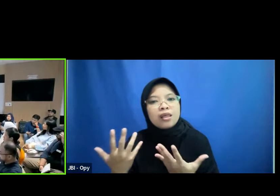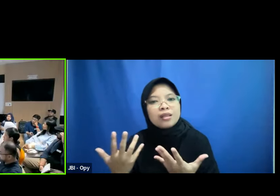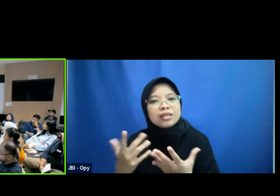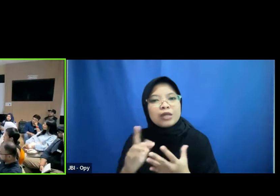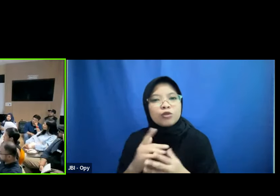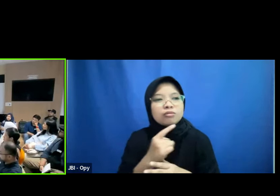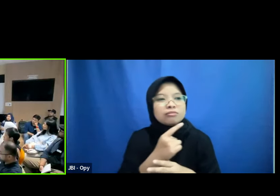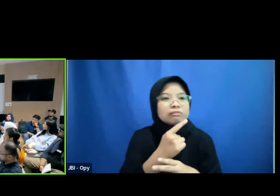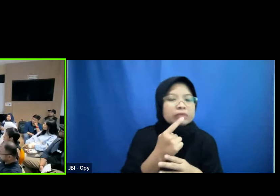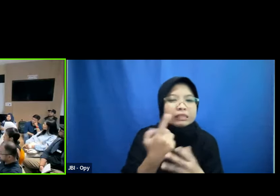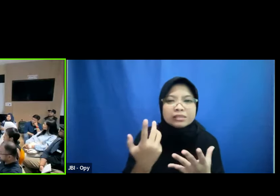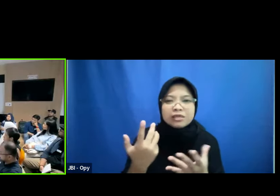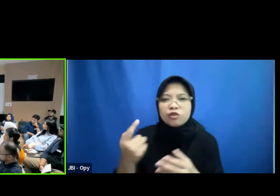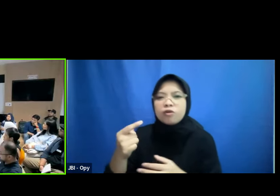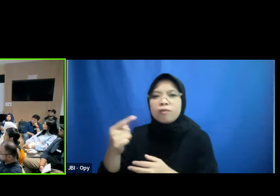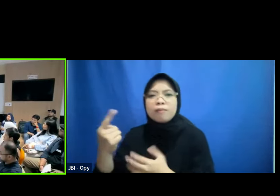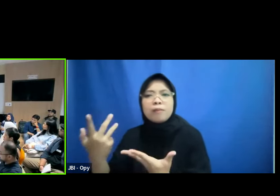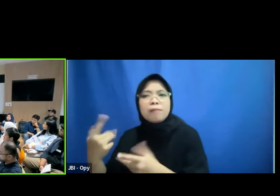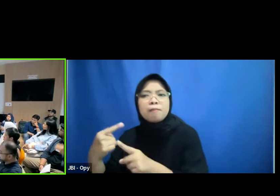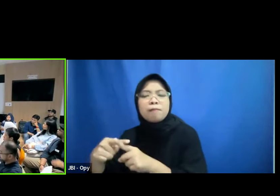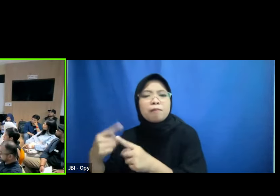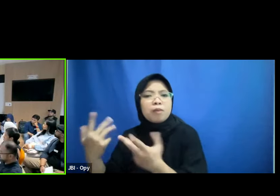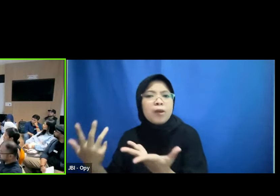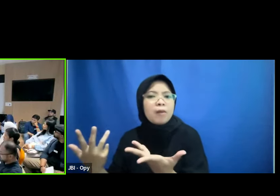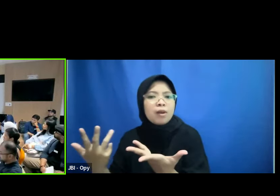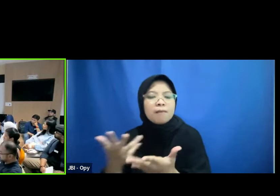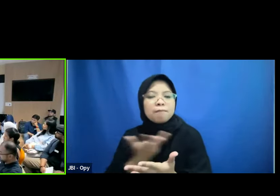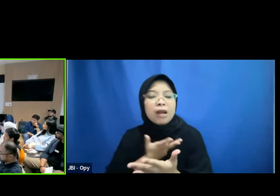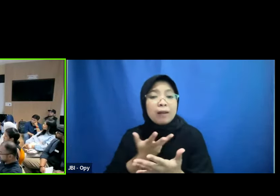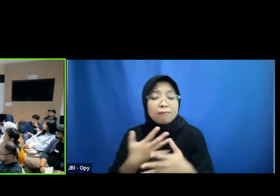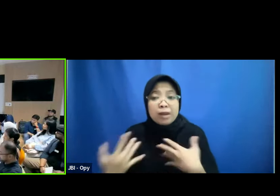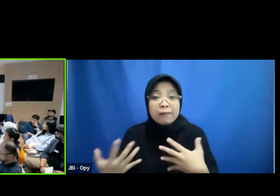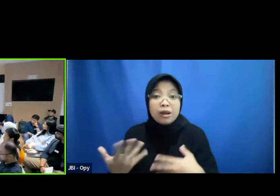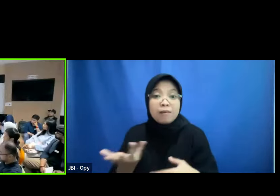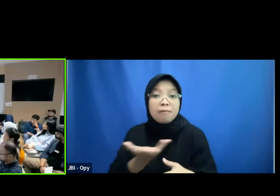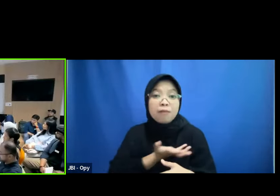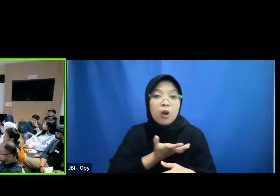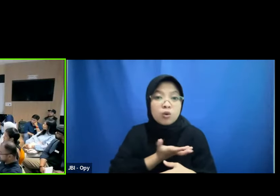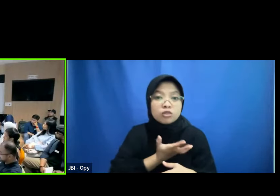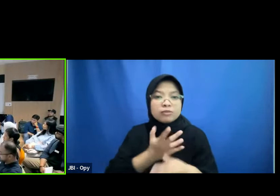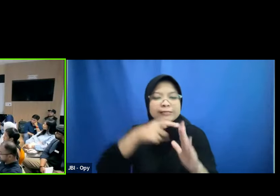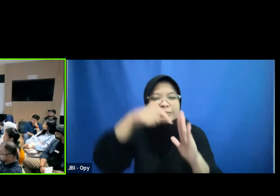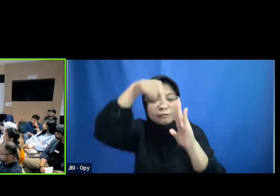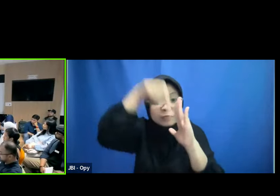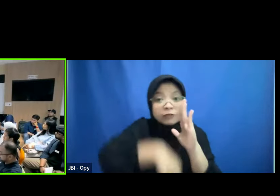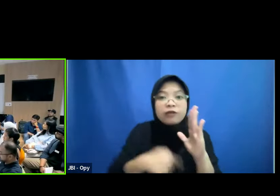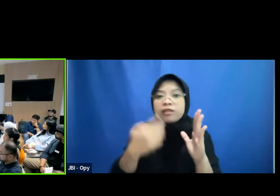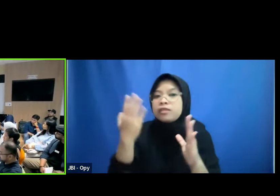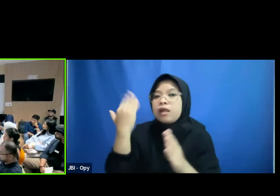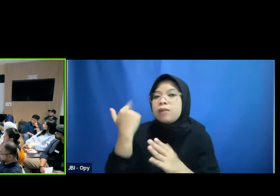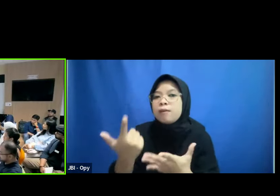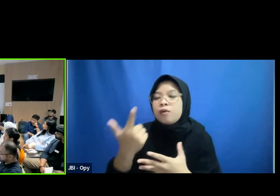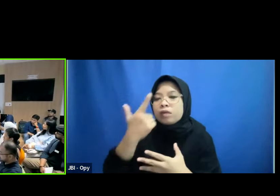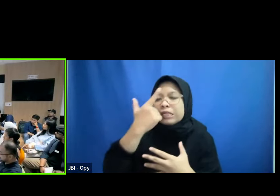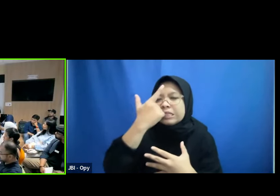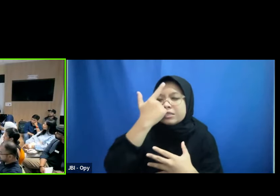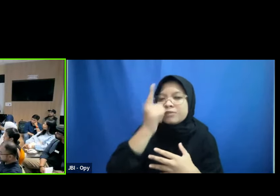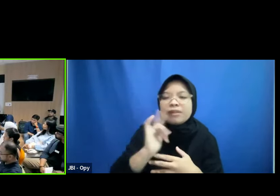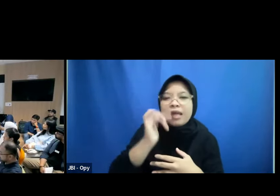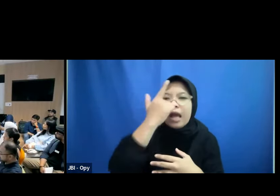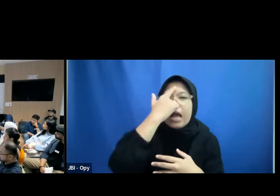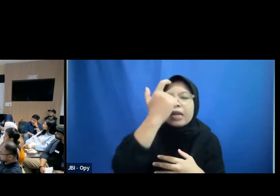minus gitu jadi kayak untuk seseorang yang mungkin spesifik nih tadi kayak kalau dia spesialis biasanya